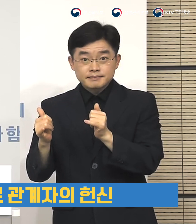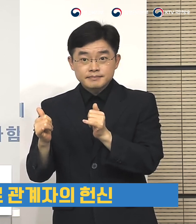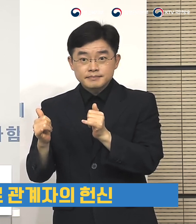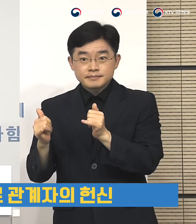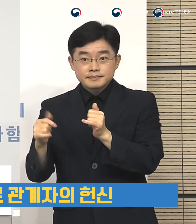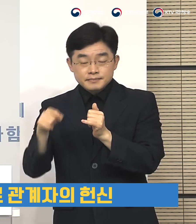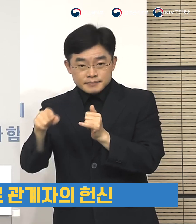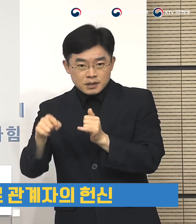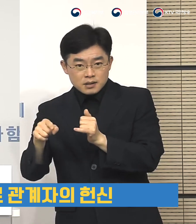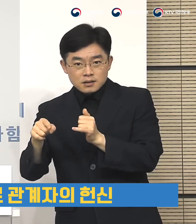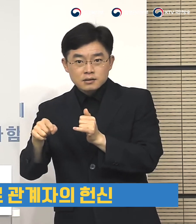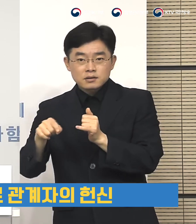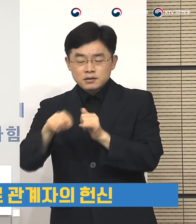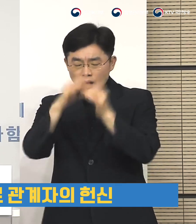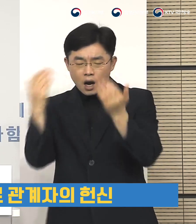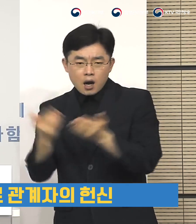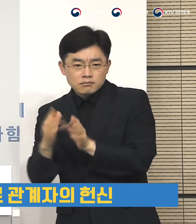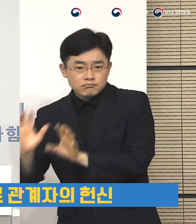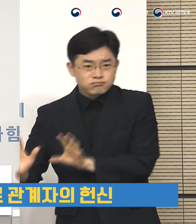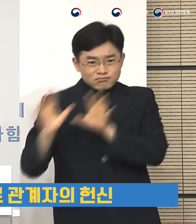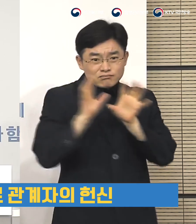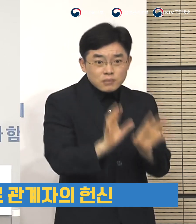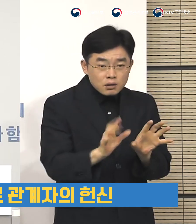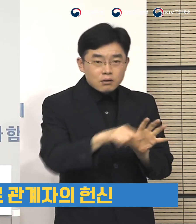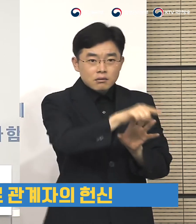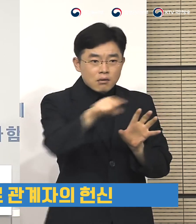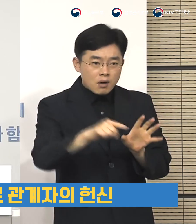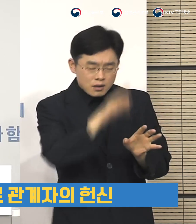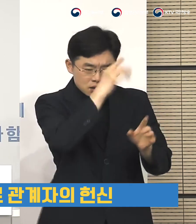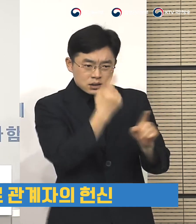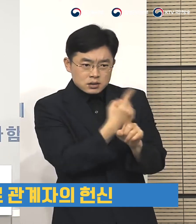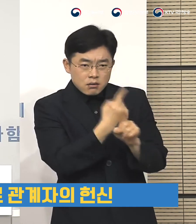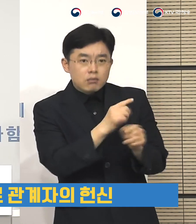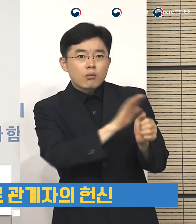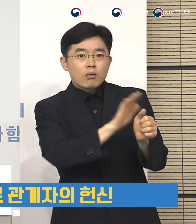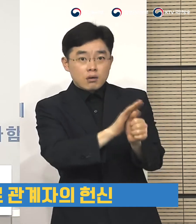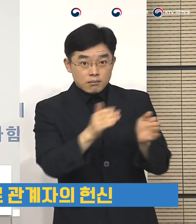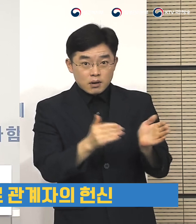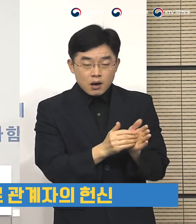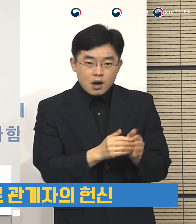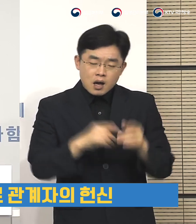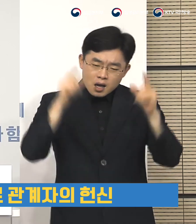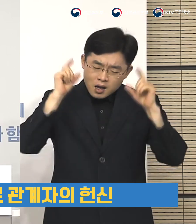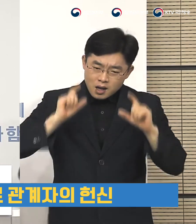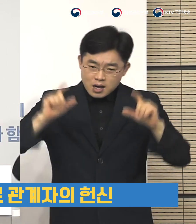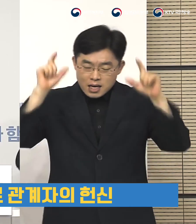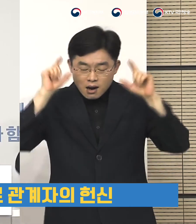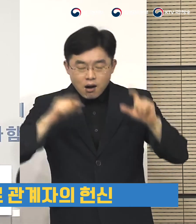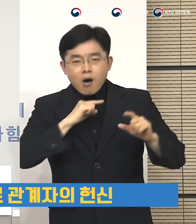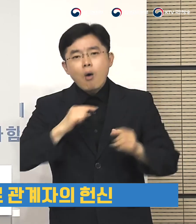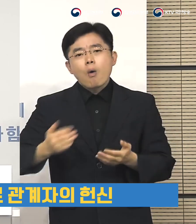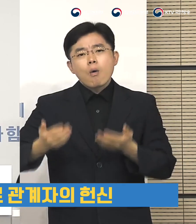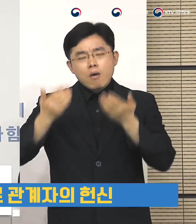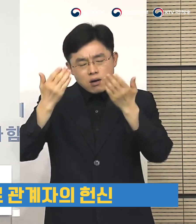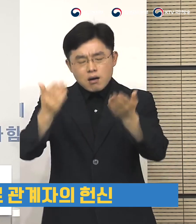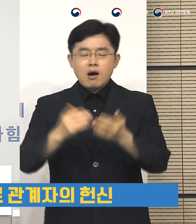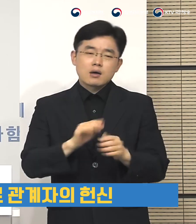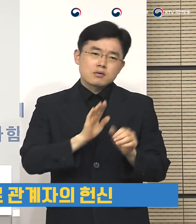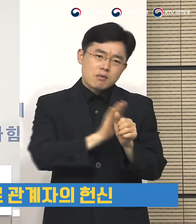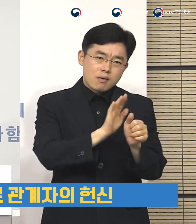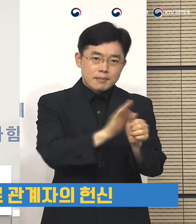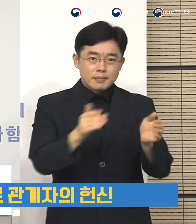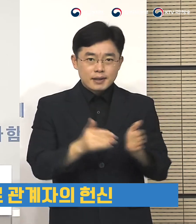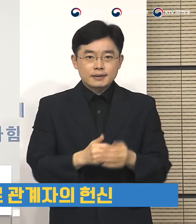현장의 종사자들까지 포함해서 이분들이 불철주야 헌신적인 노력을 기울여 왔습니다.